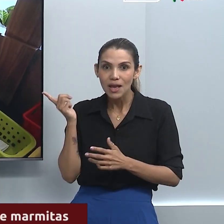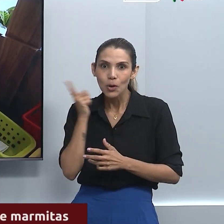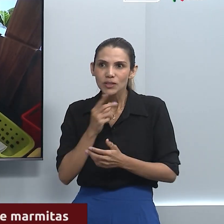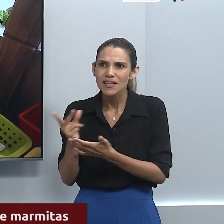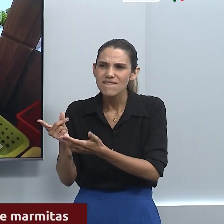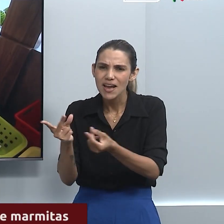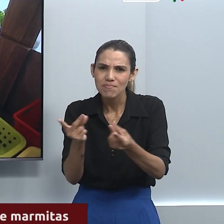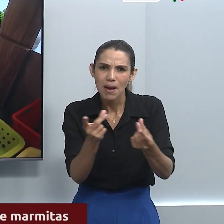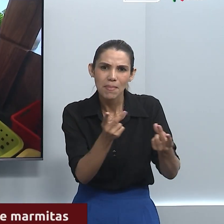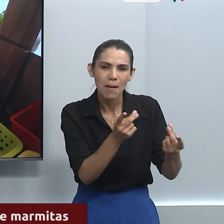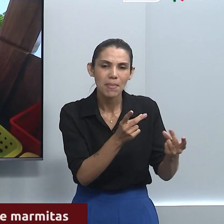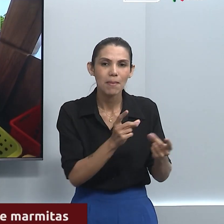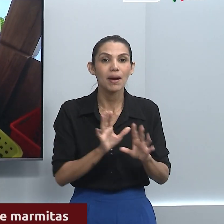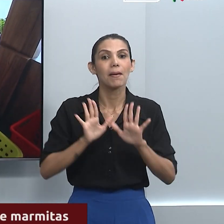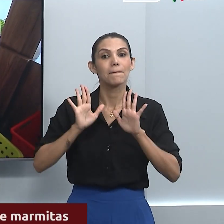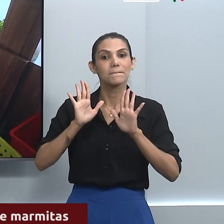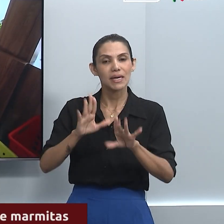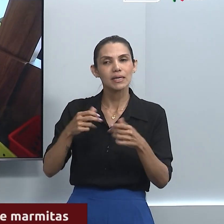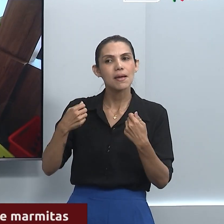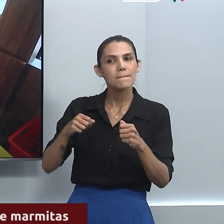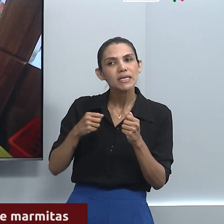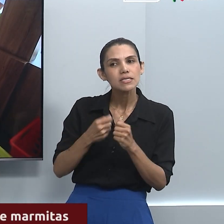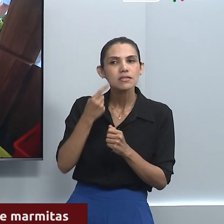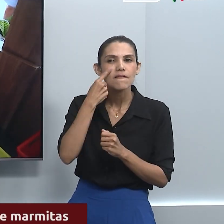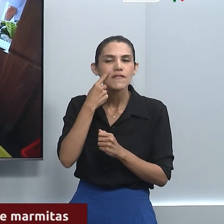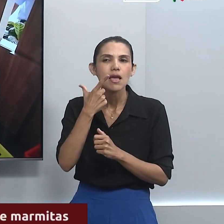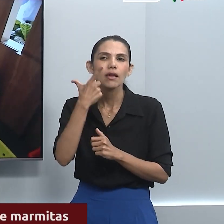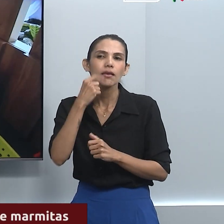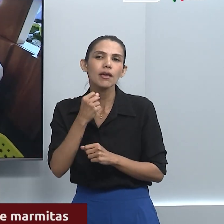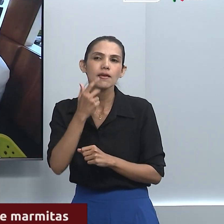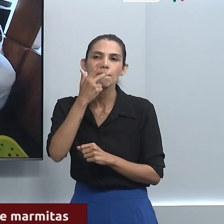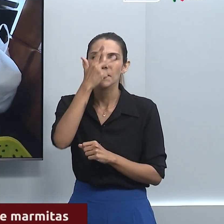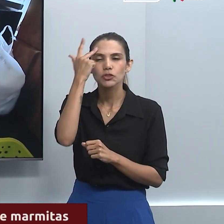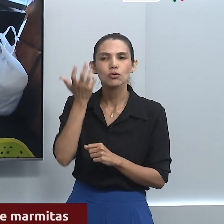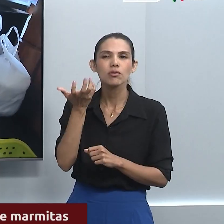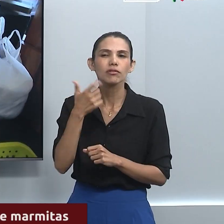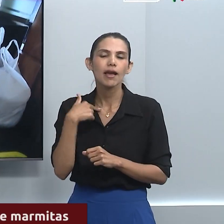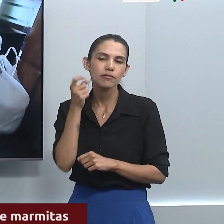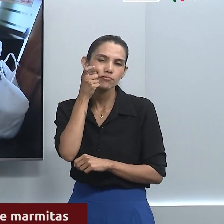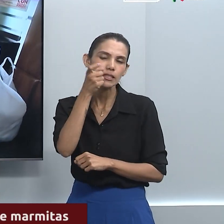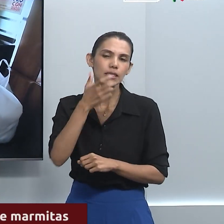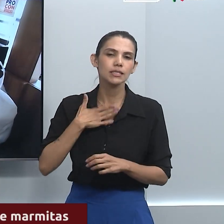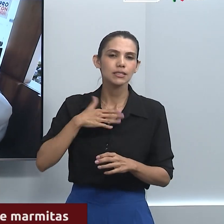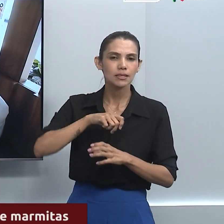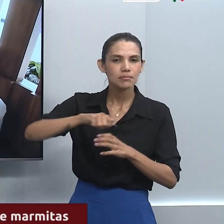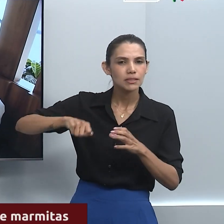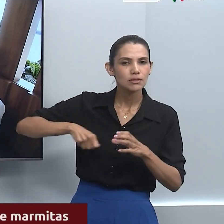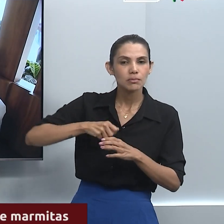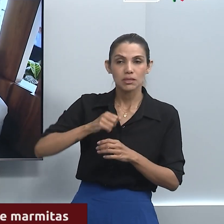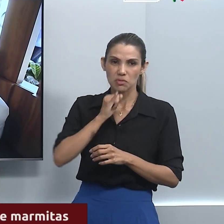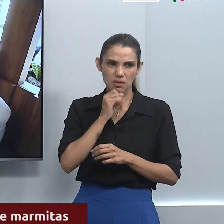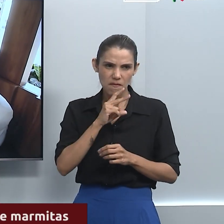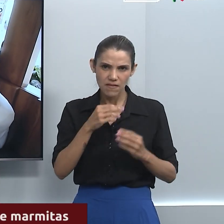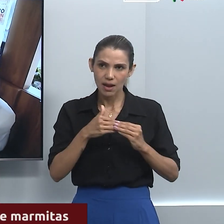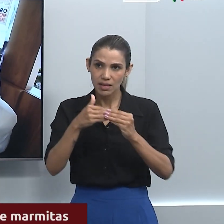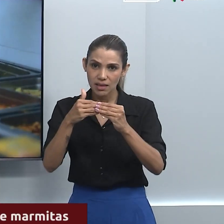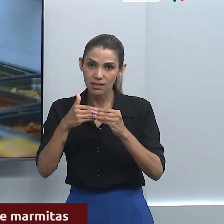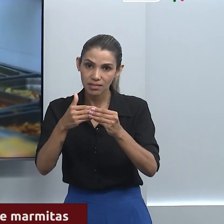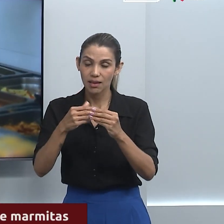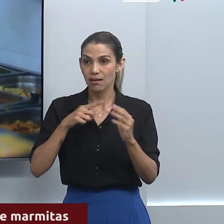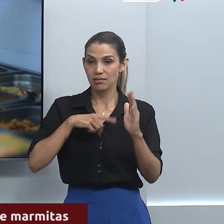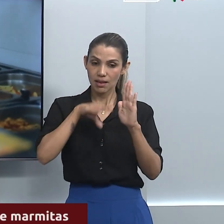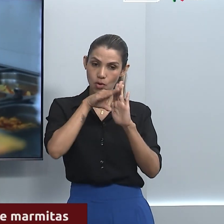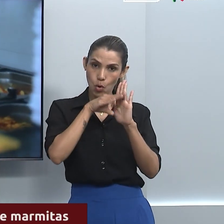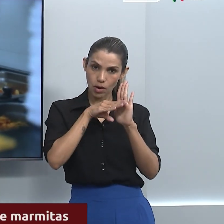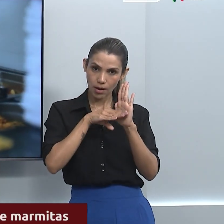empreendedor escolha um público e o modelo do próprio negócio. Por exemplo, se vai fazer entregas, se o cardápio vai ser